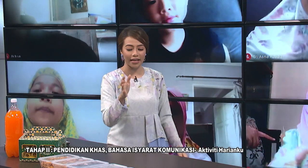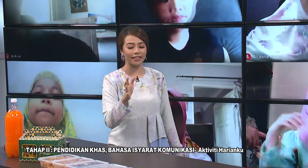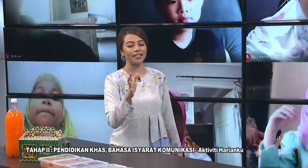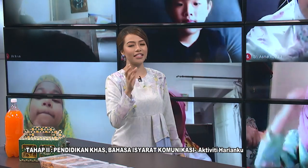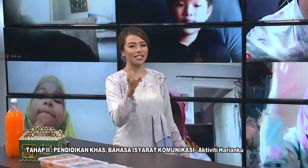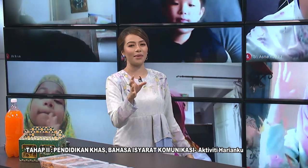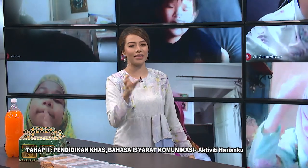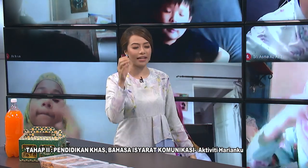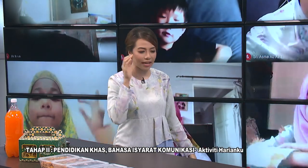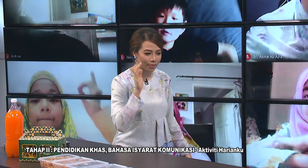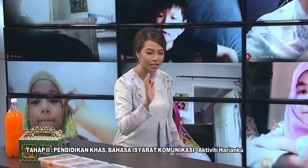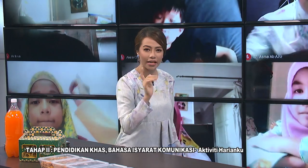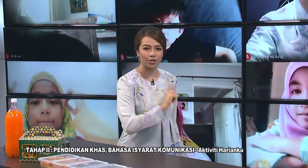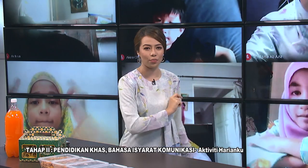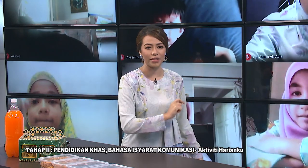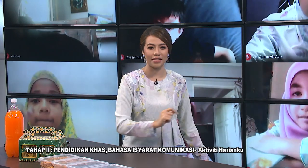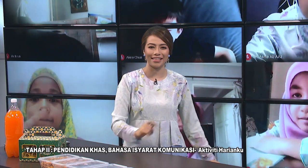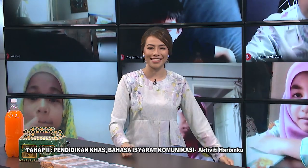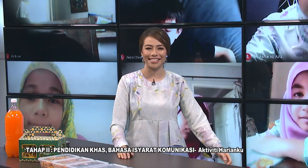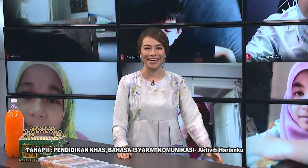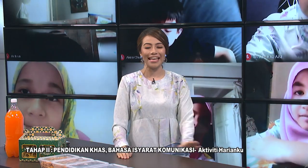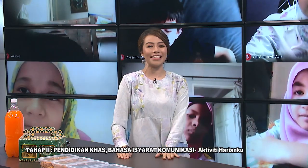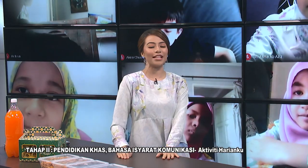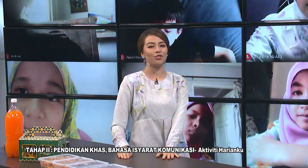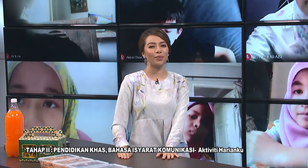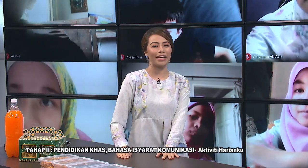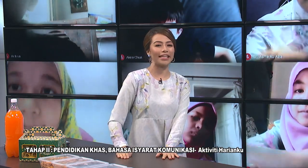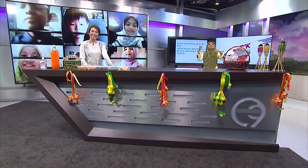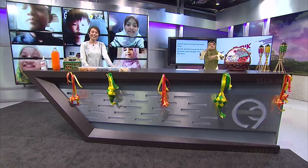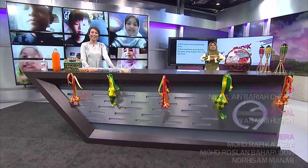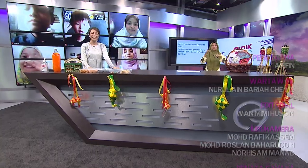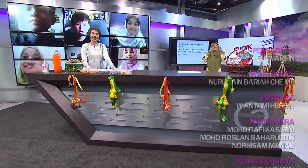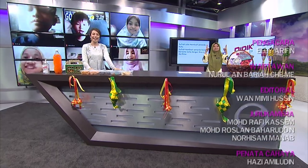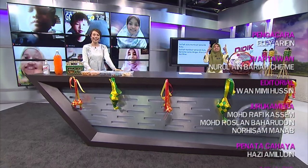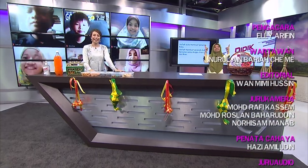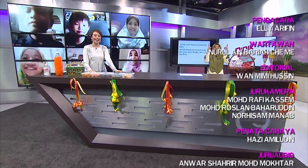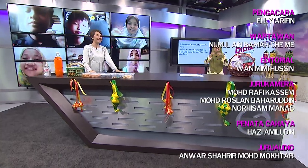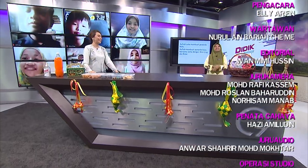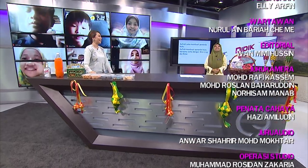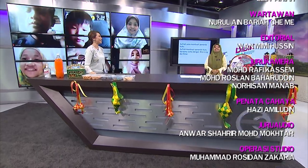hati-hati, jaga keselamatan dan menjaga SOP sentiasa. Sehingga kita jumpa lagi.